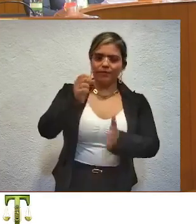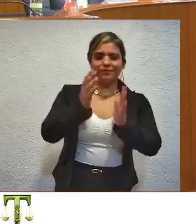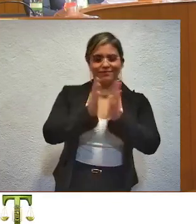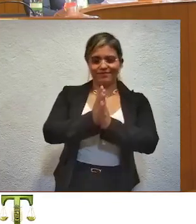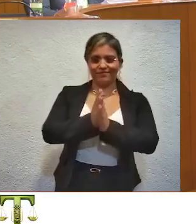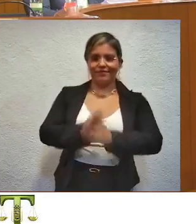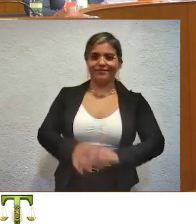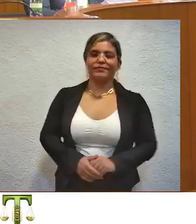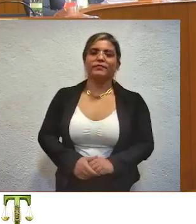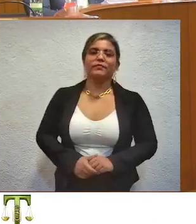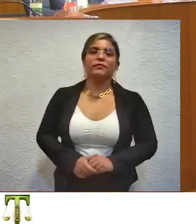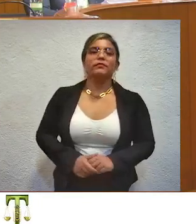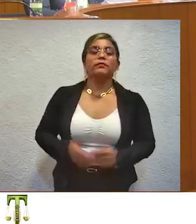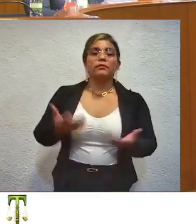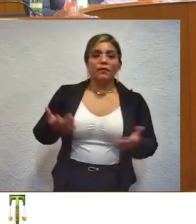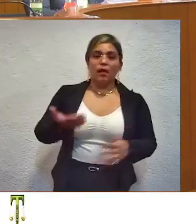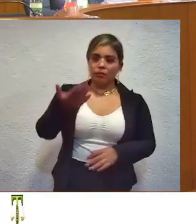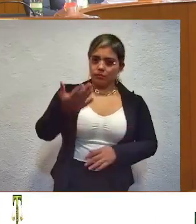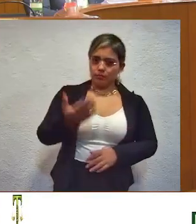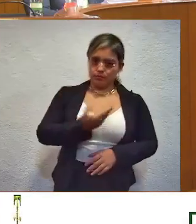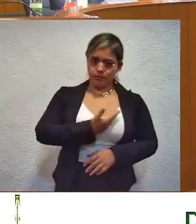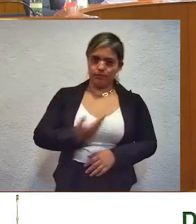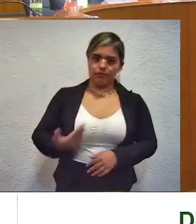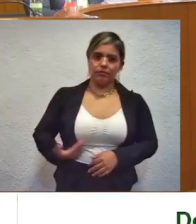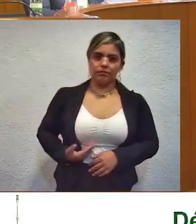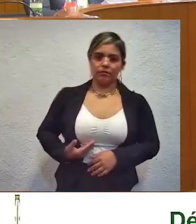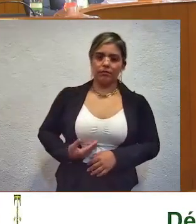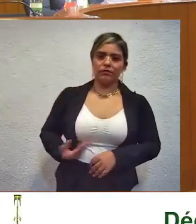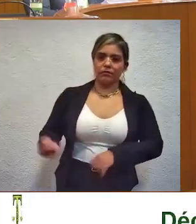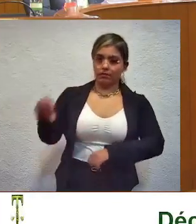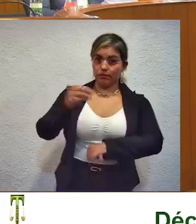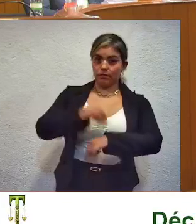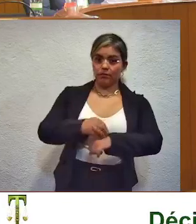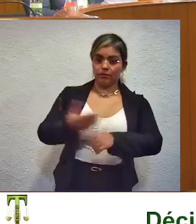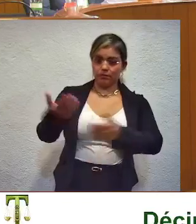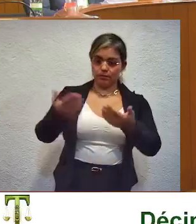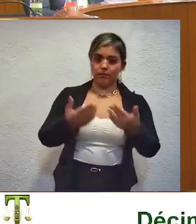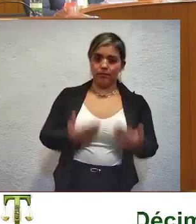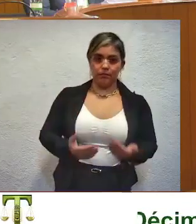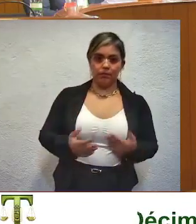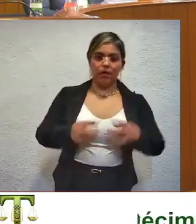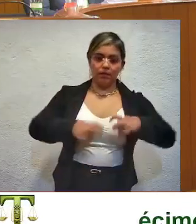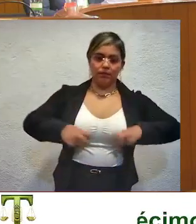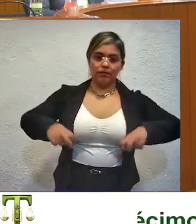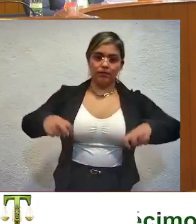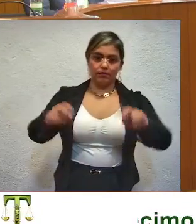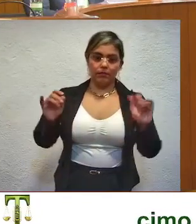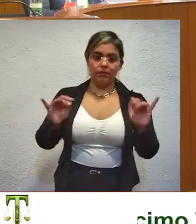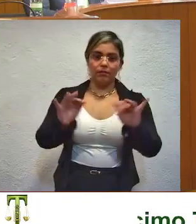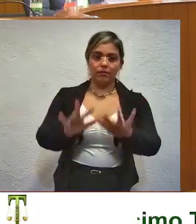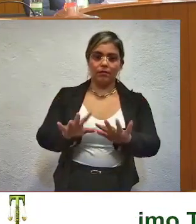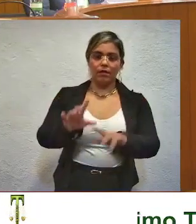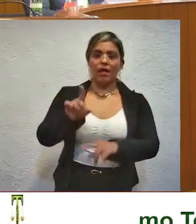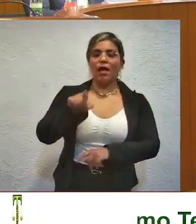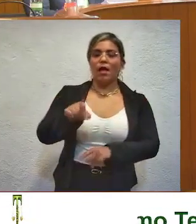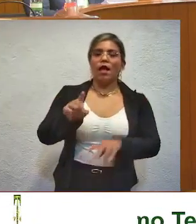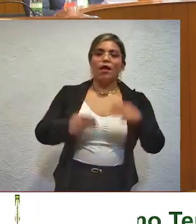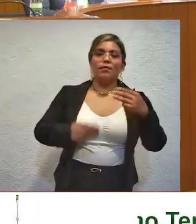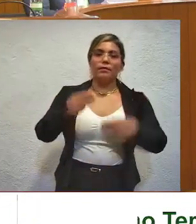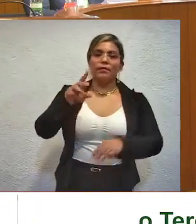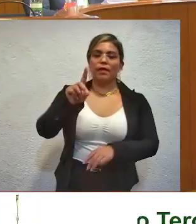presidenta, hago constar que además de usted, se encuentran en esta sesión de resolución presencial los magistrados Daniel Preciado